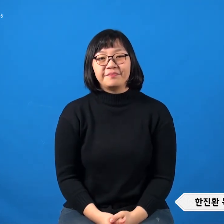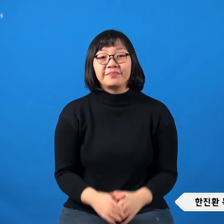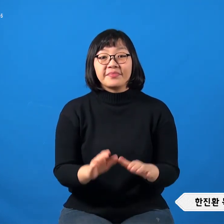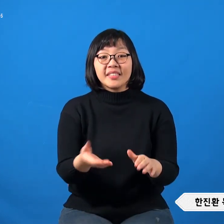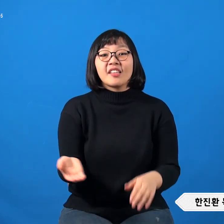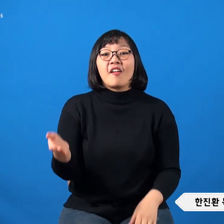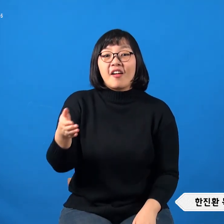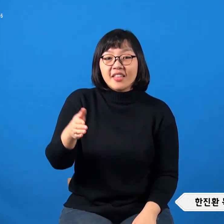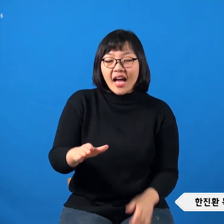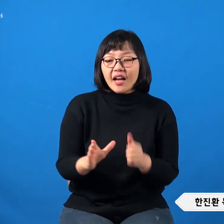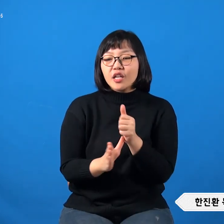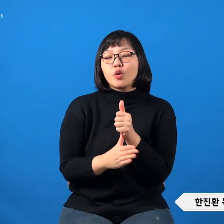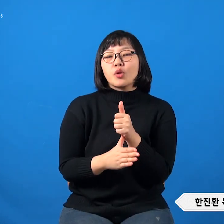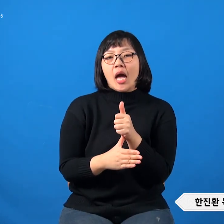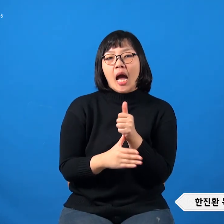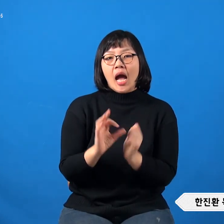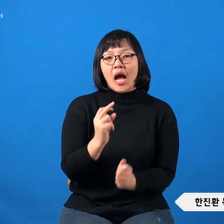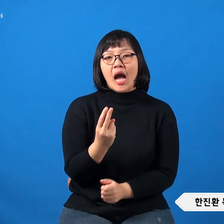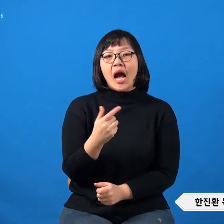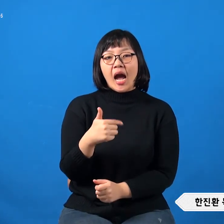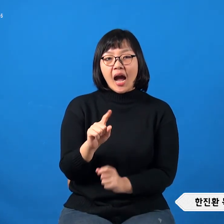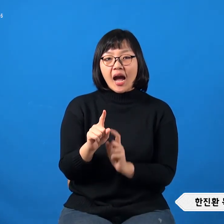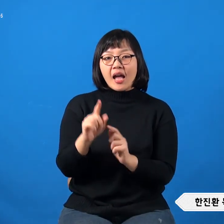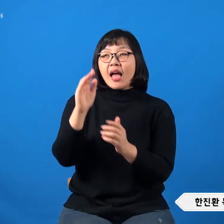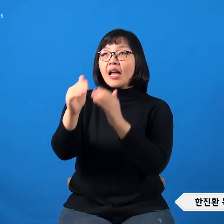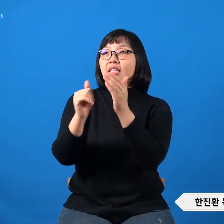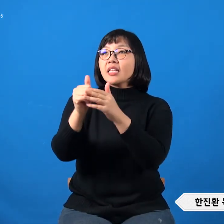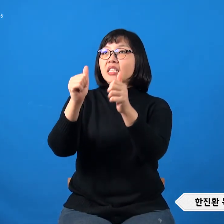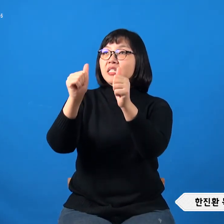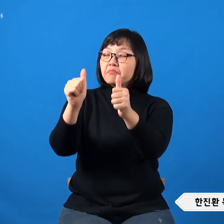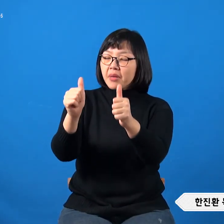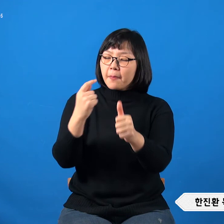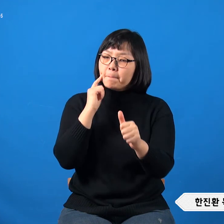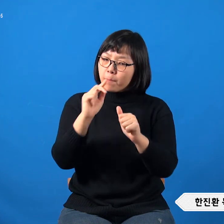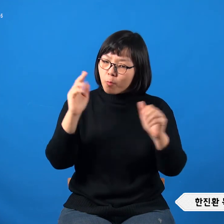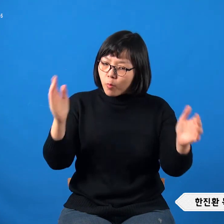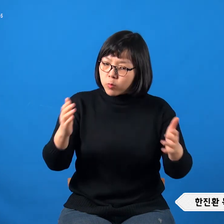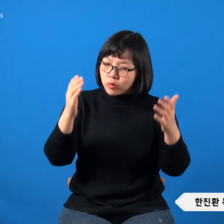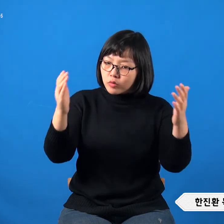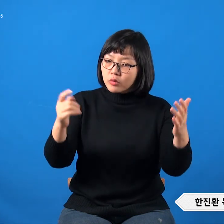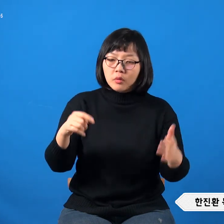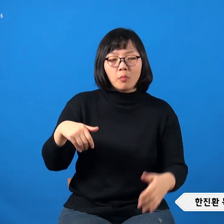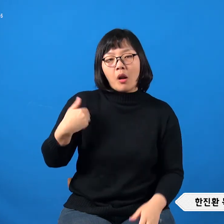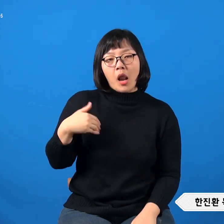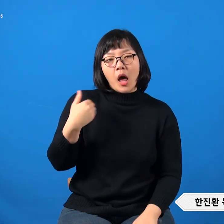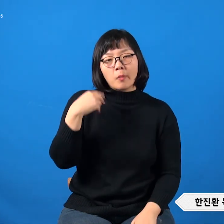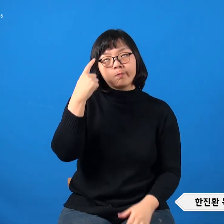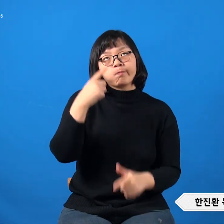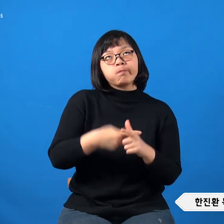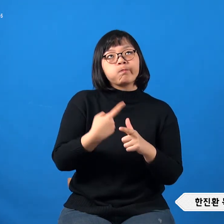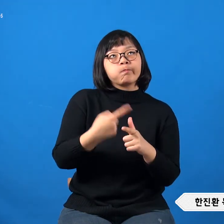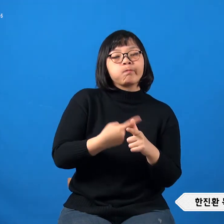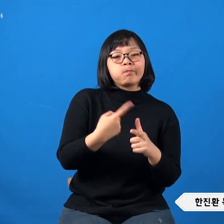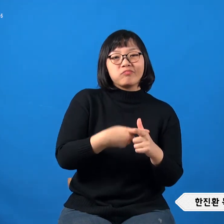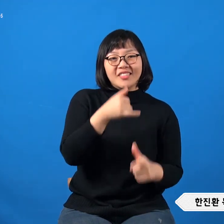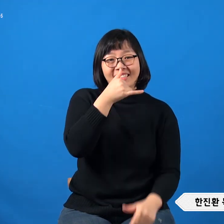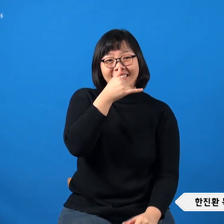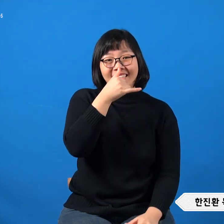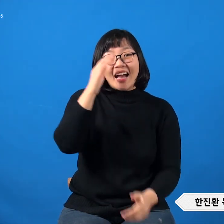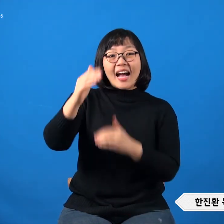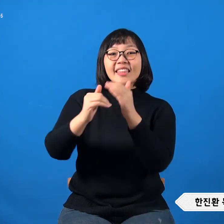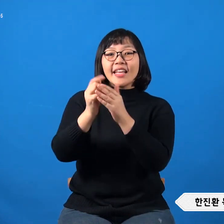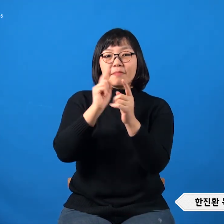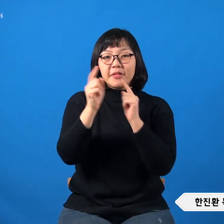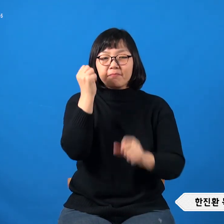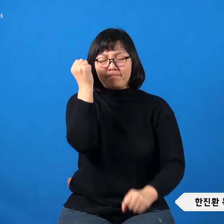그러나 요나는 그 폭풍이 하나님의 심판인 것을 깨닫지를 못합니다. 말씀에 불순종하는 그 순간부터